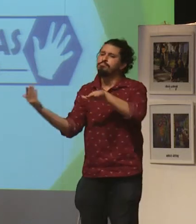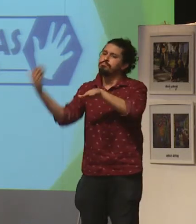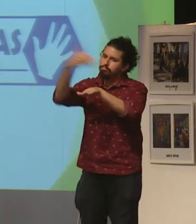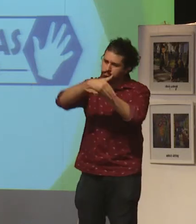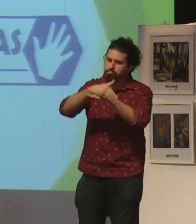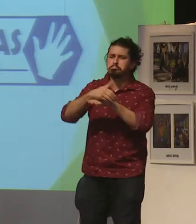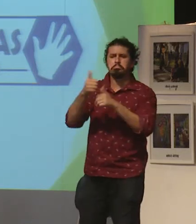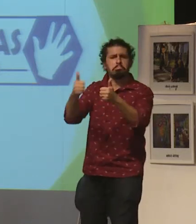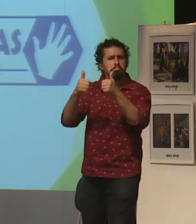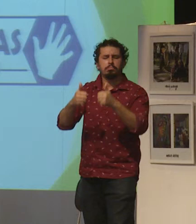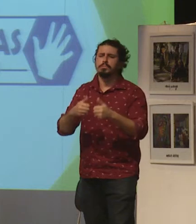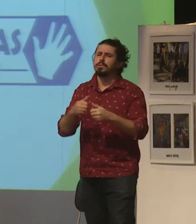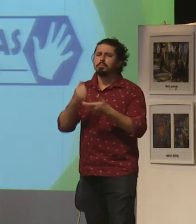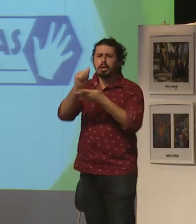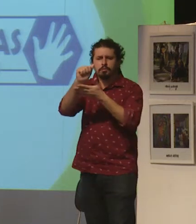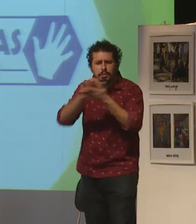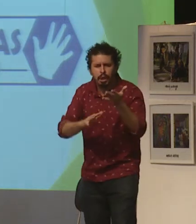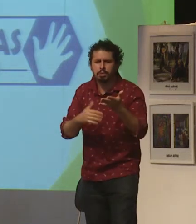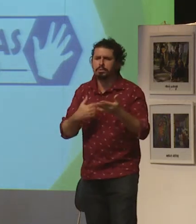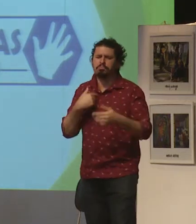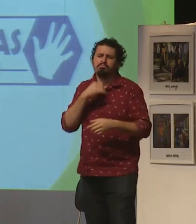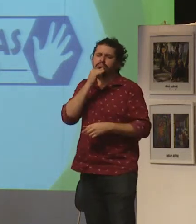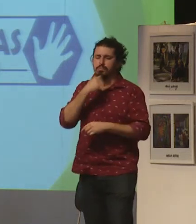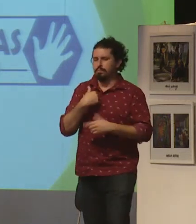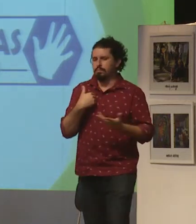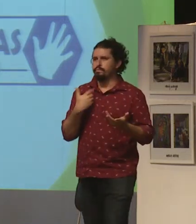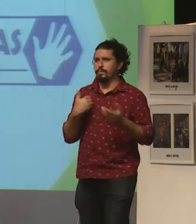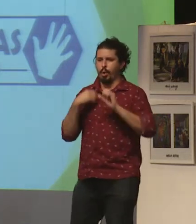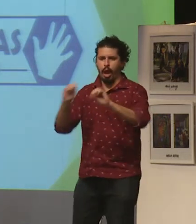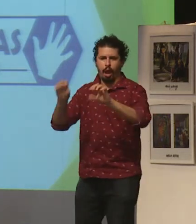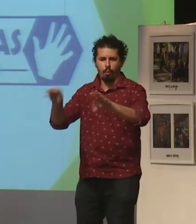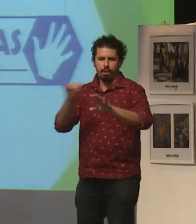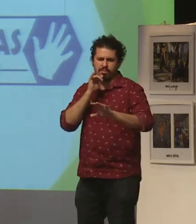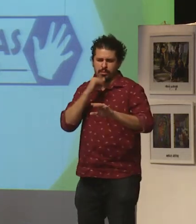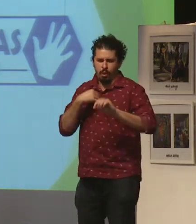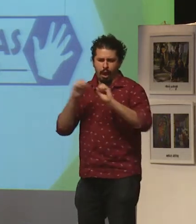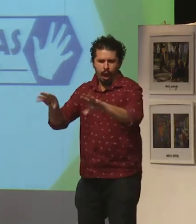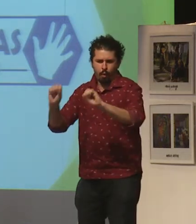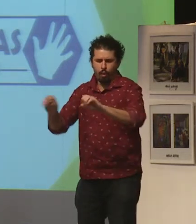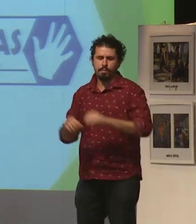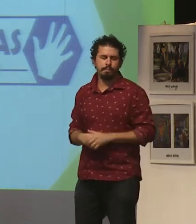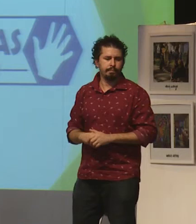conteúdos e com os alunos. Foram muito bons as avaliações. A minha aula em si